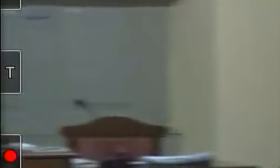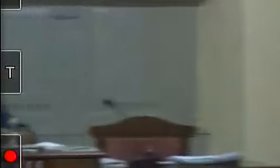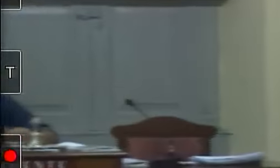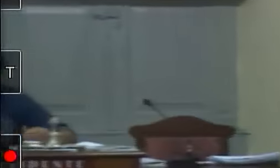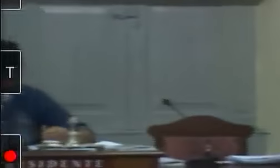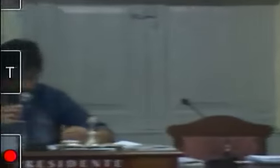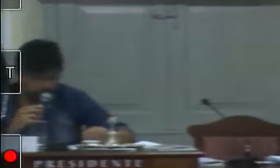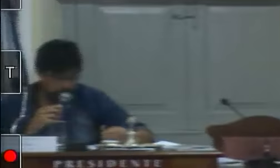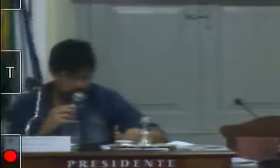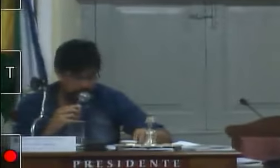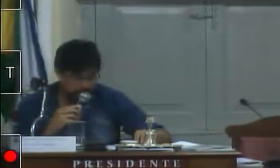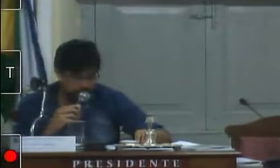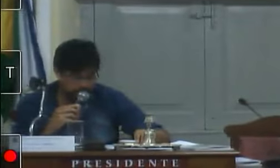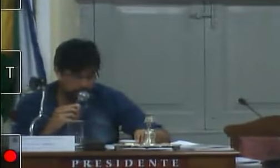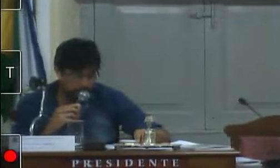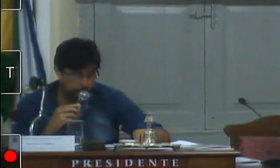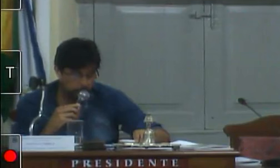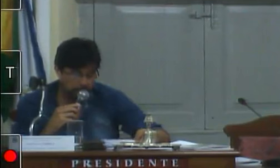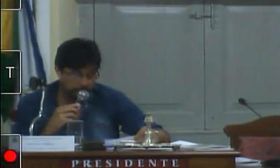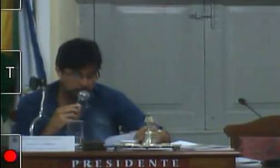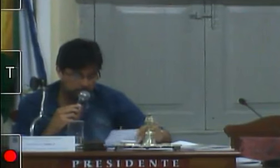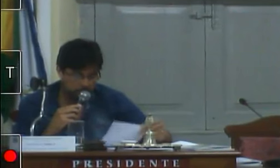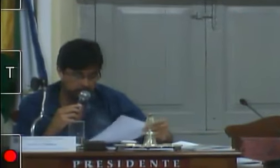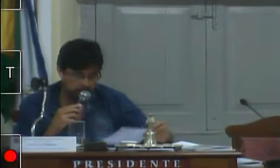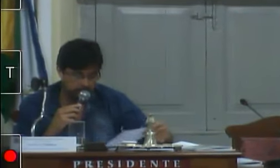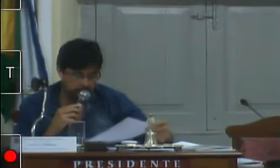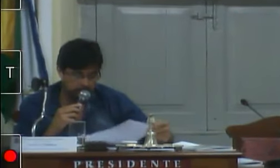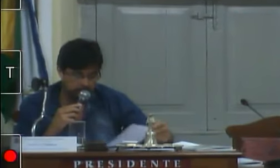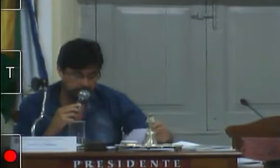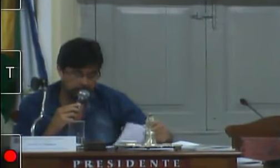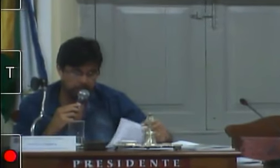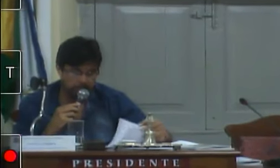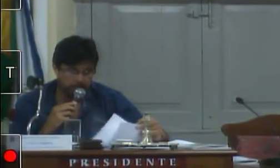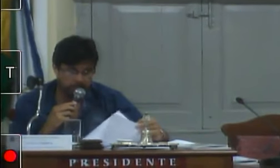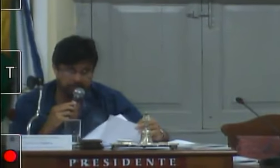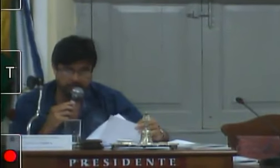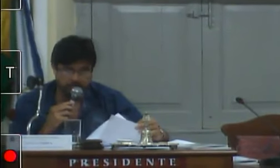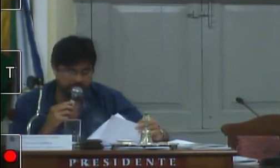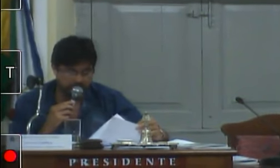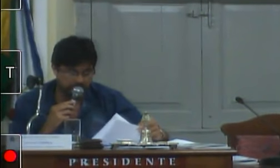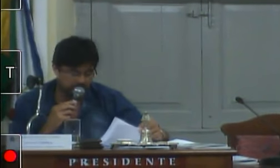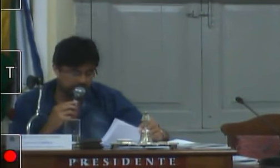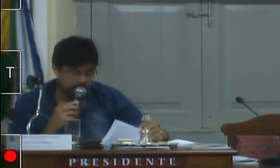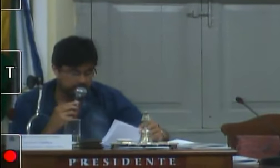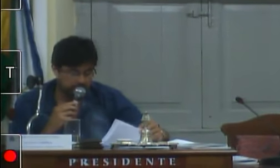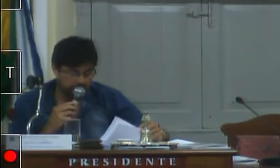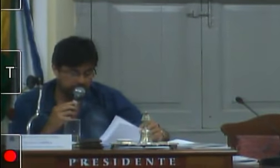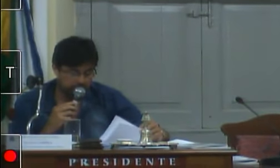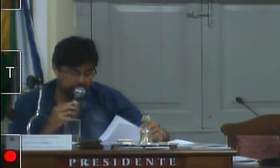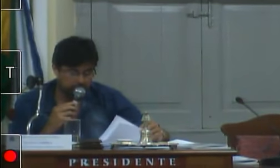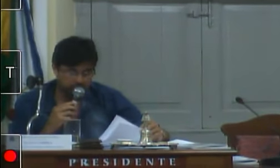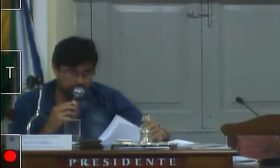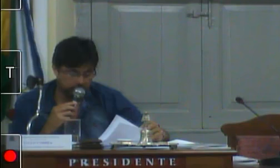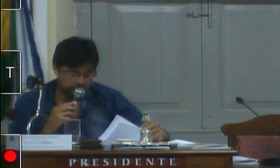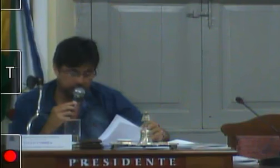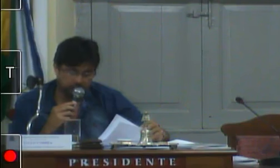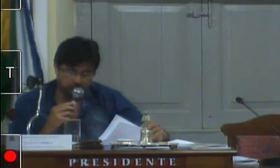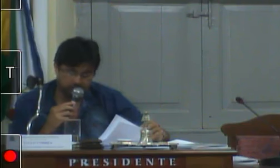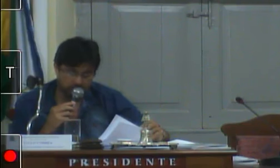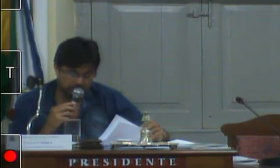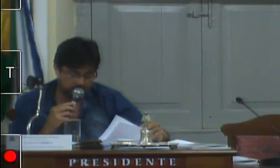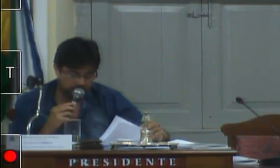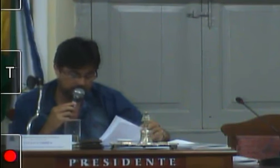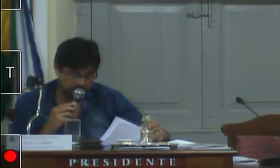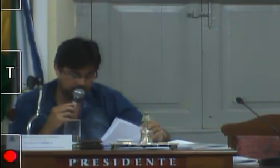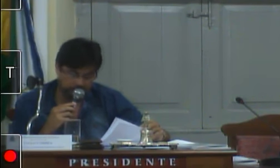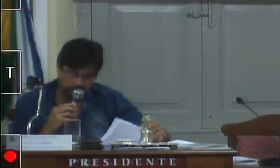10 vereadores para questionar, e depois nós temos toda uma pauta ainda que ainda não foi lida, e a pauta está sendo extensa, e pelo tempo regimental que nós temos é de